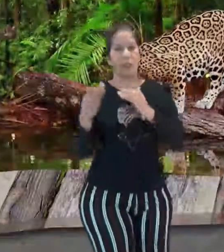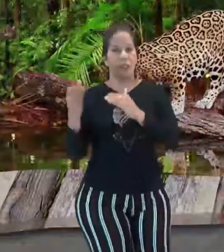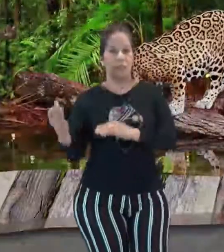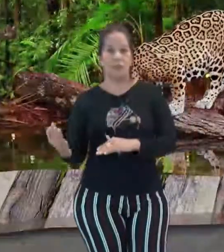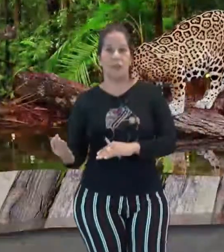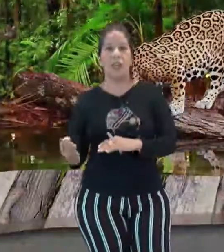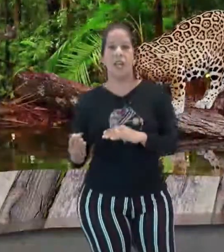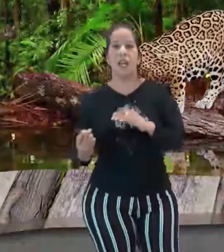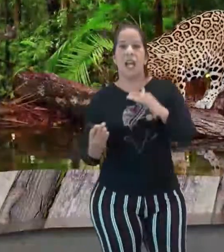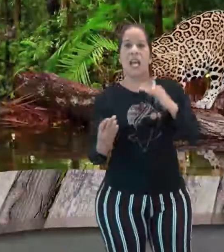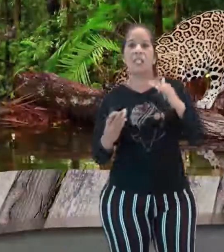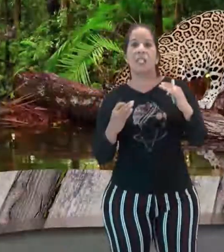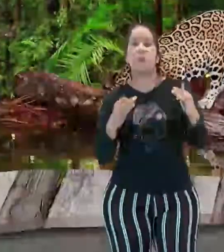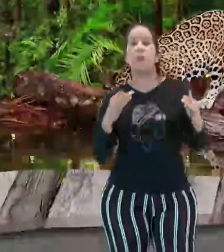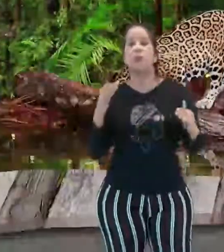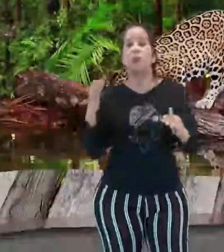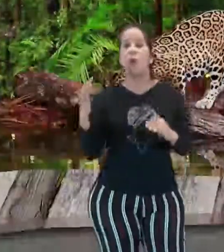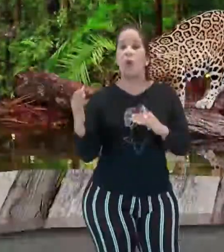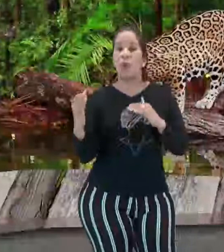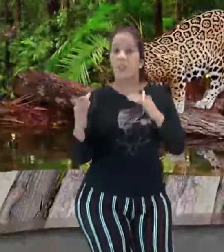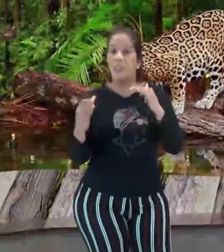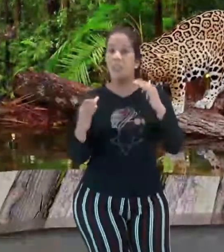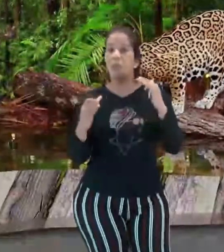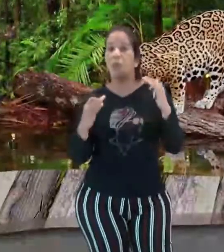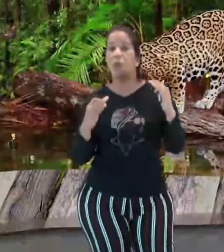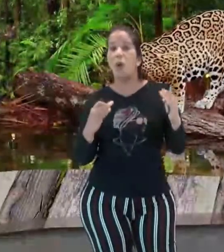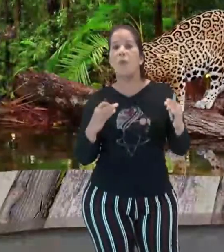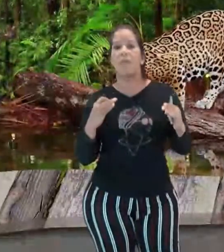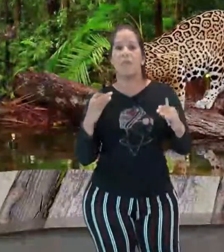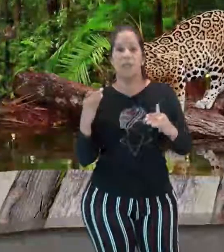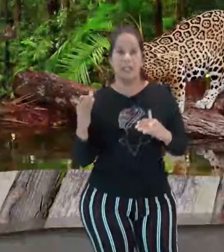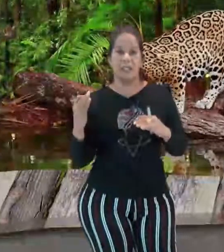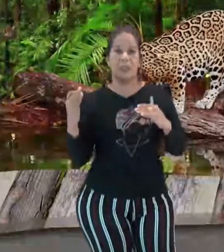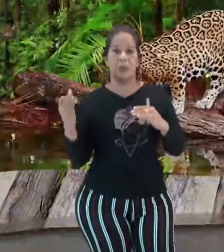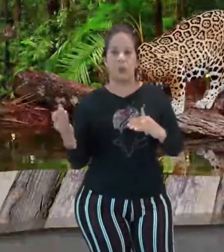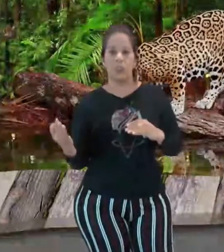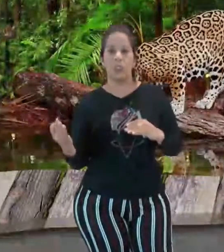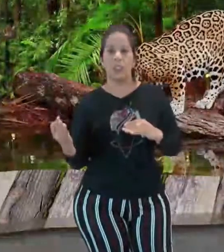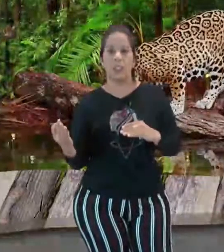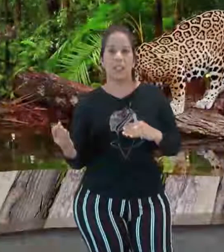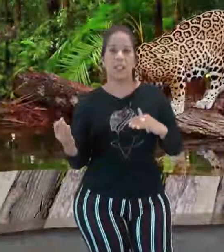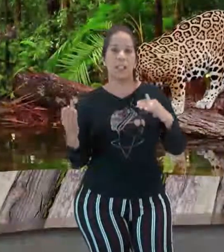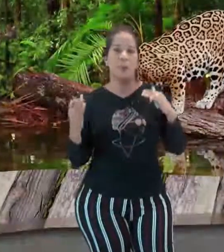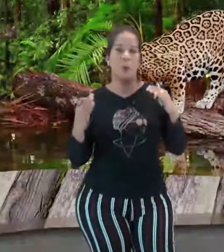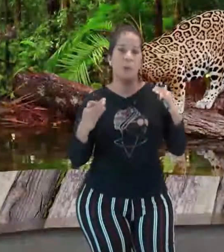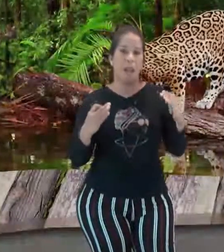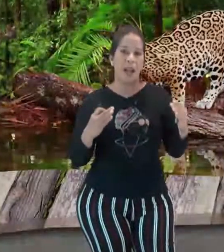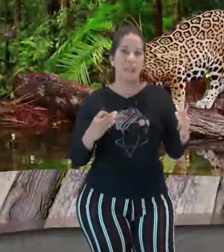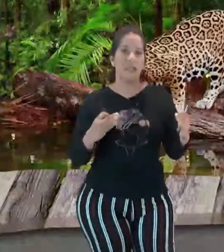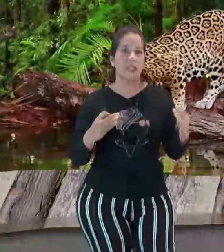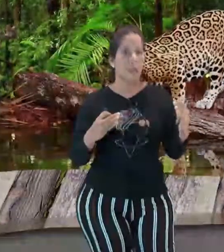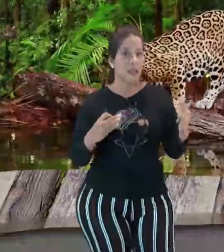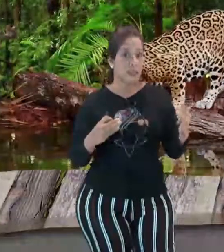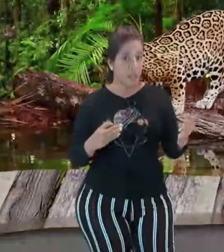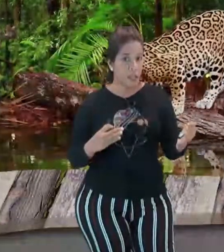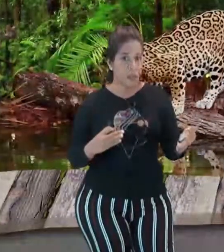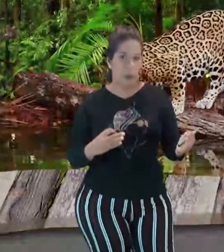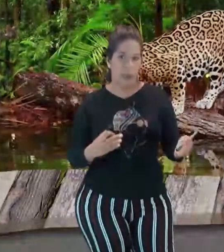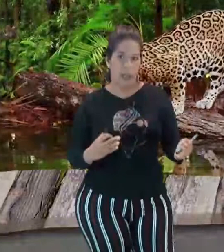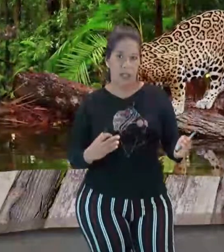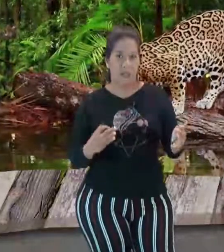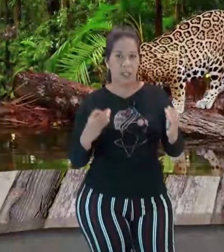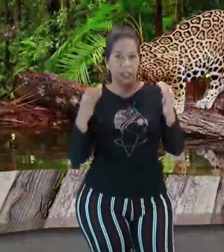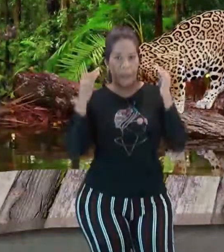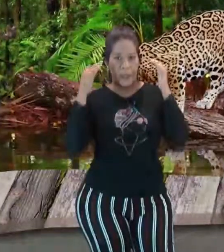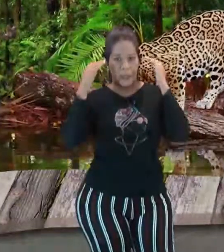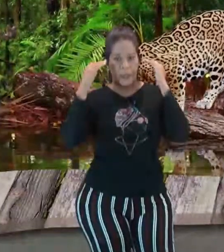e uma avaliação externa, essas funções e os nomes dessas estruturas, elas são cobradas e bastante